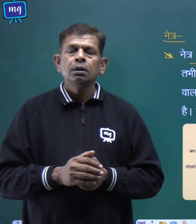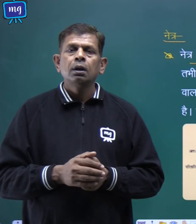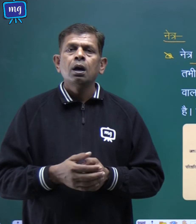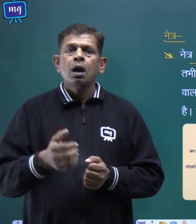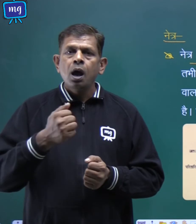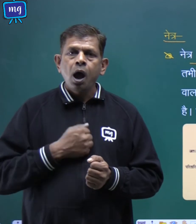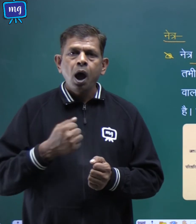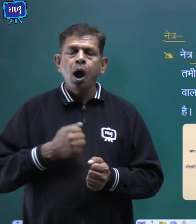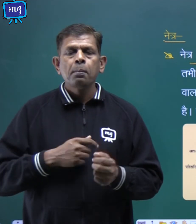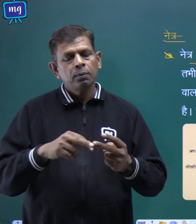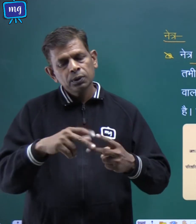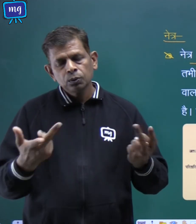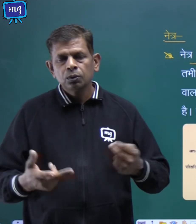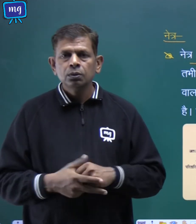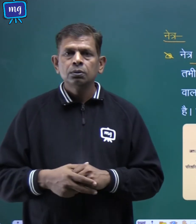हम वस्तुओं को